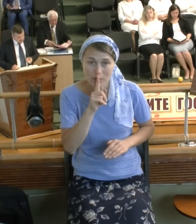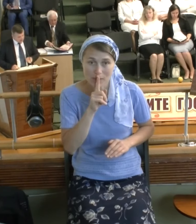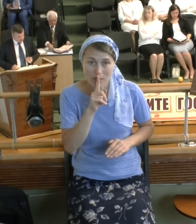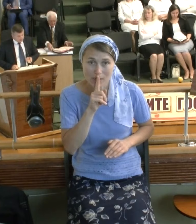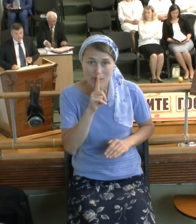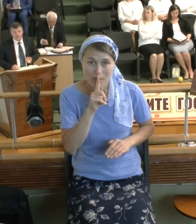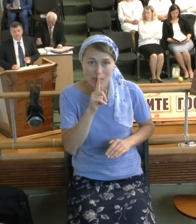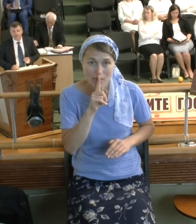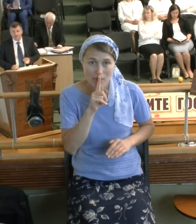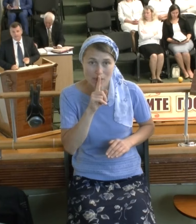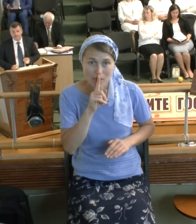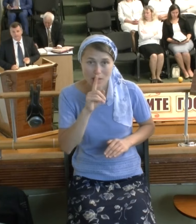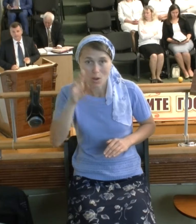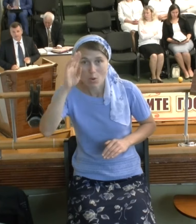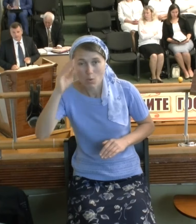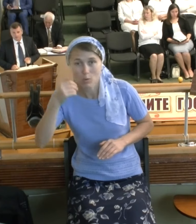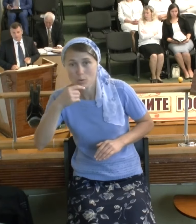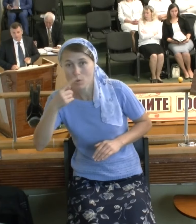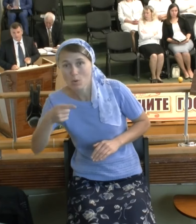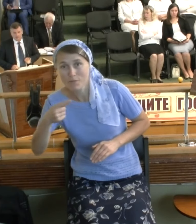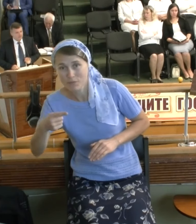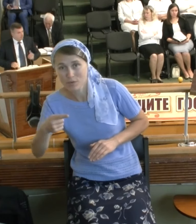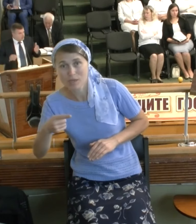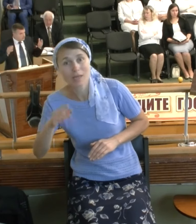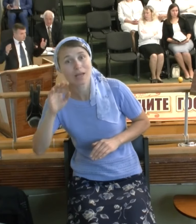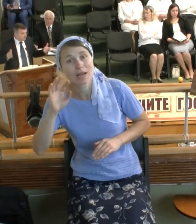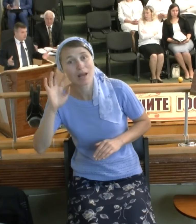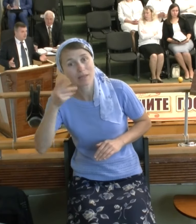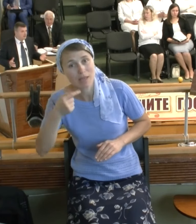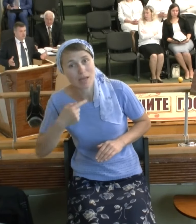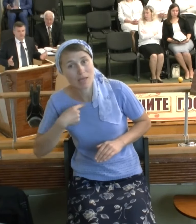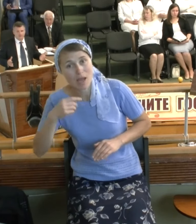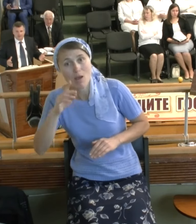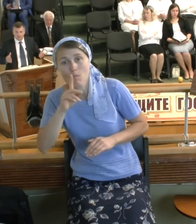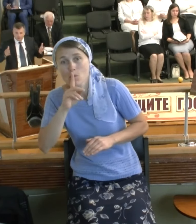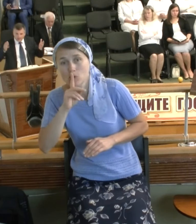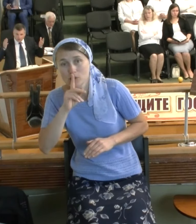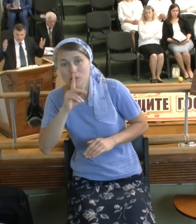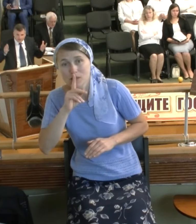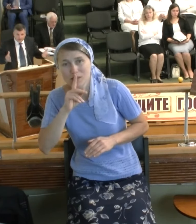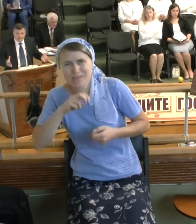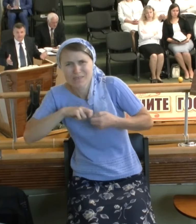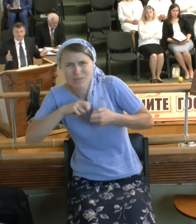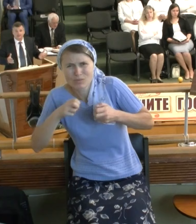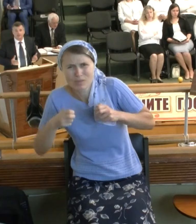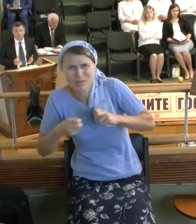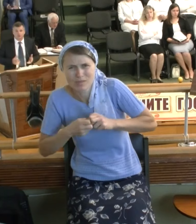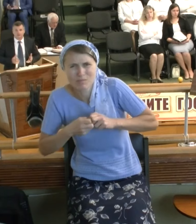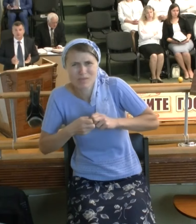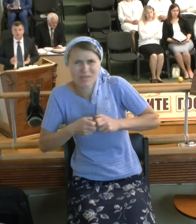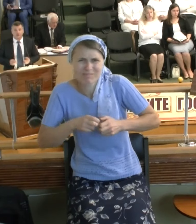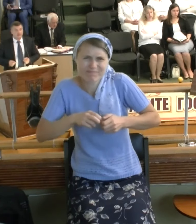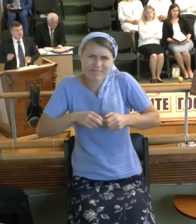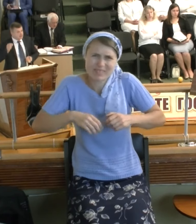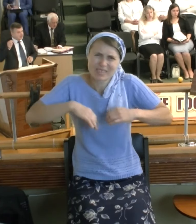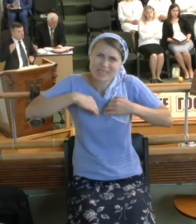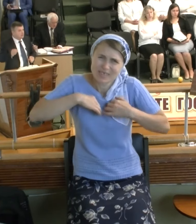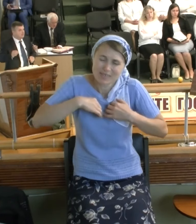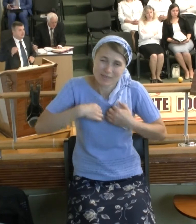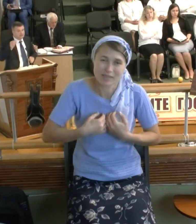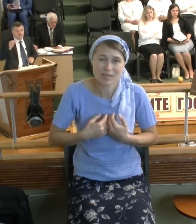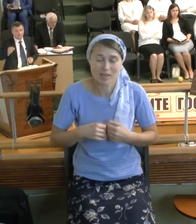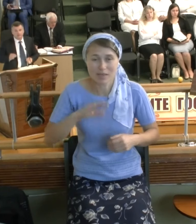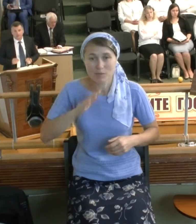от вседневного стенания моего. Бог готов прощать человека, Бог готов выйти навстречу человеку,